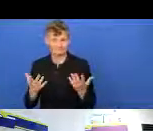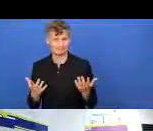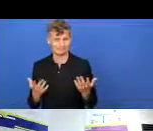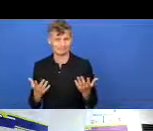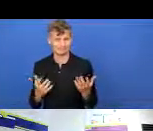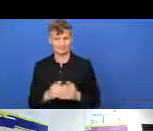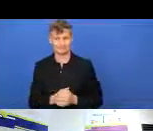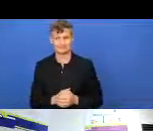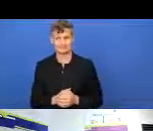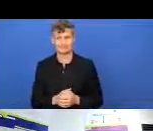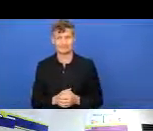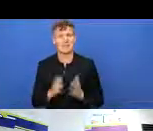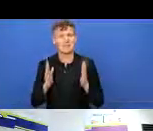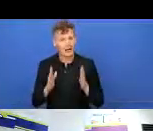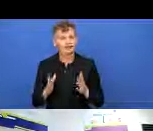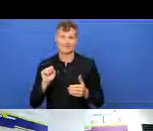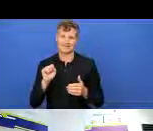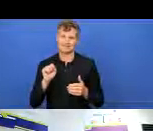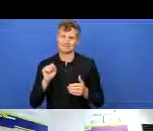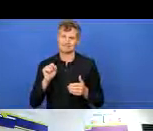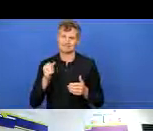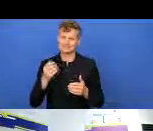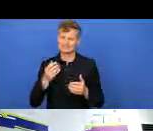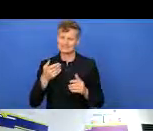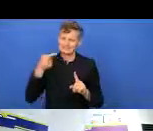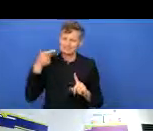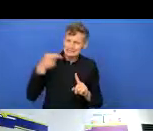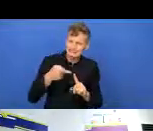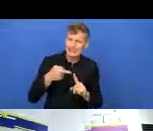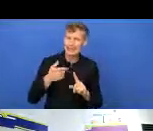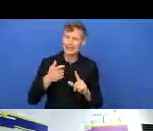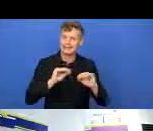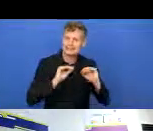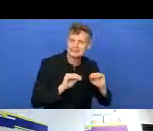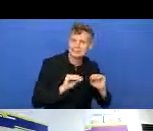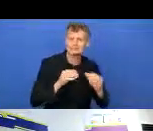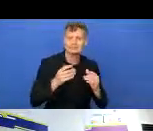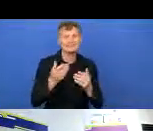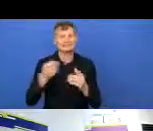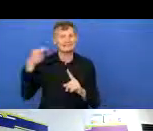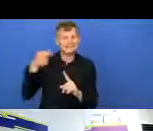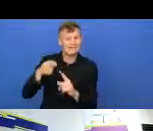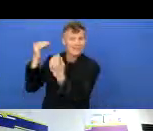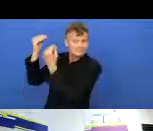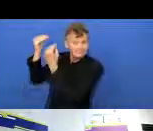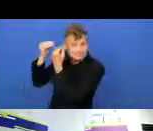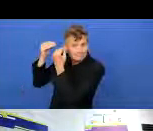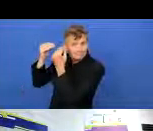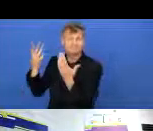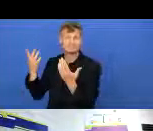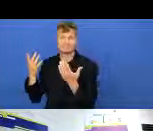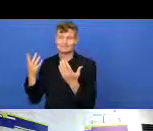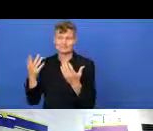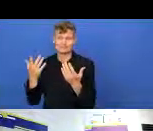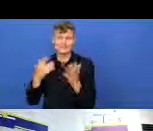d'activité. Le développement de contenus numériques dédiés aux ressources éducatives, aux gestionnaires, mais aussi aux parents,